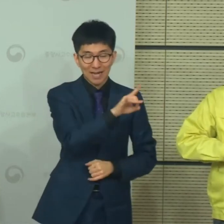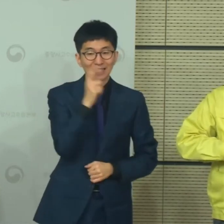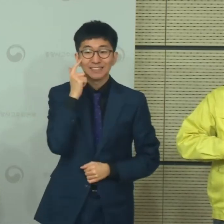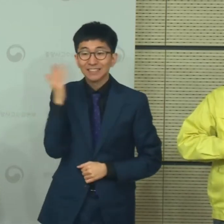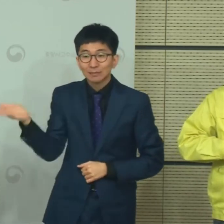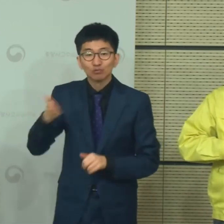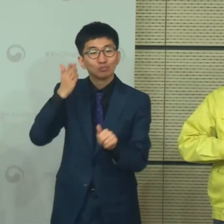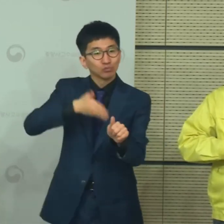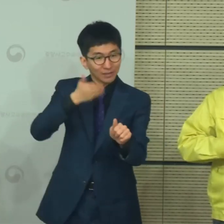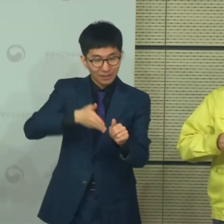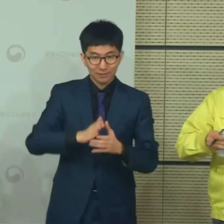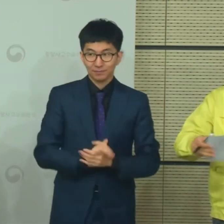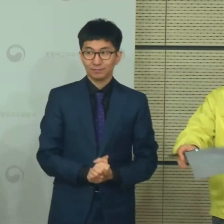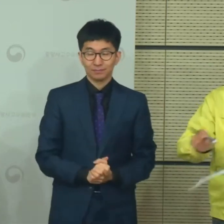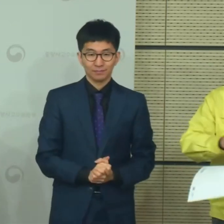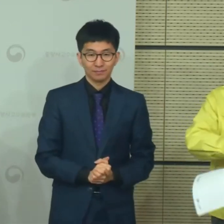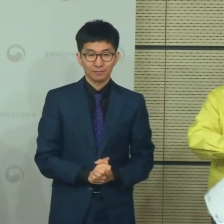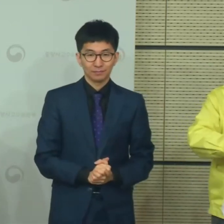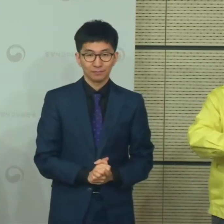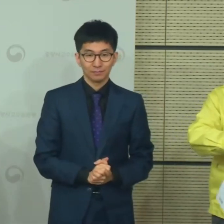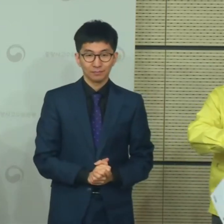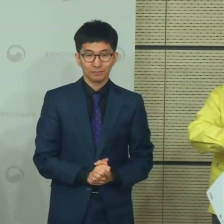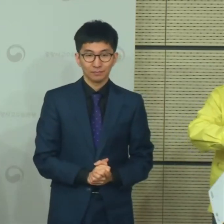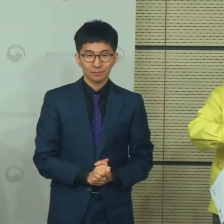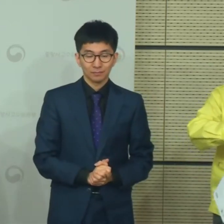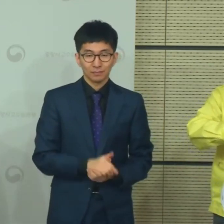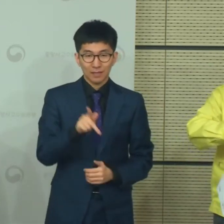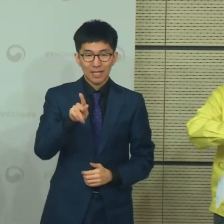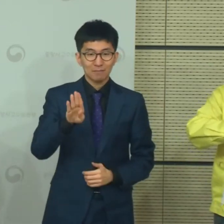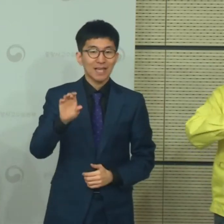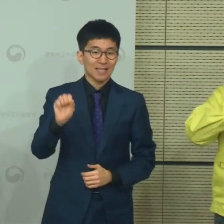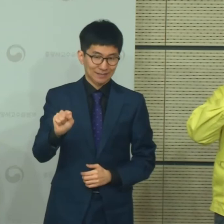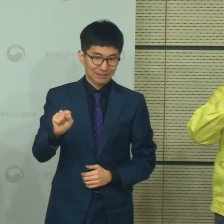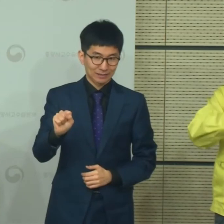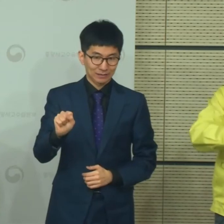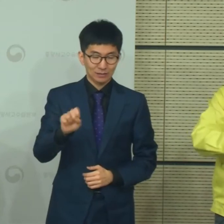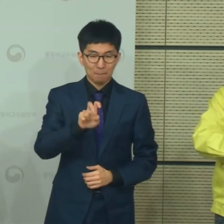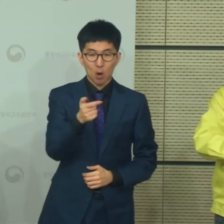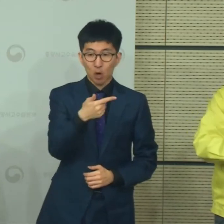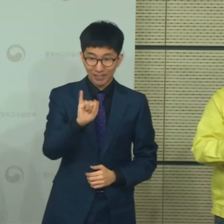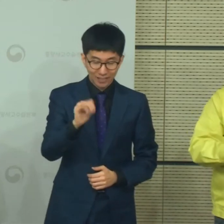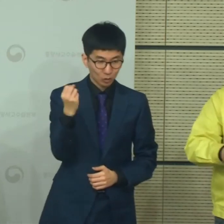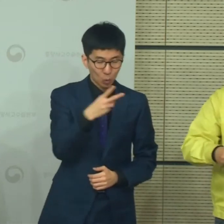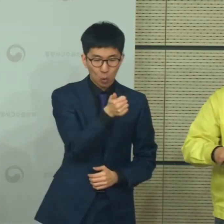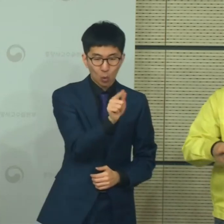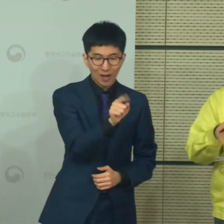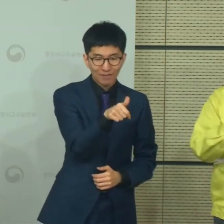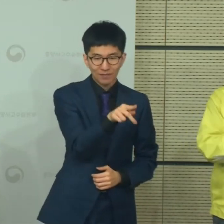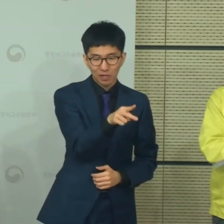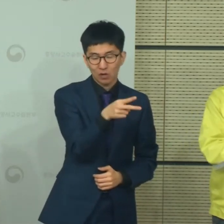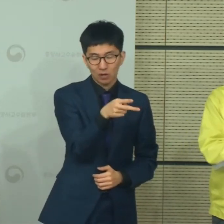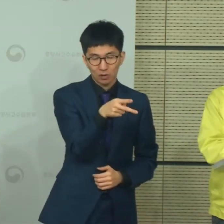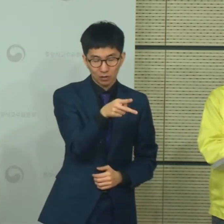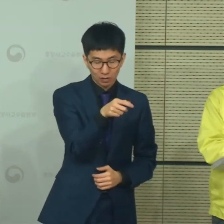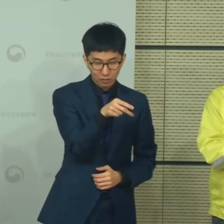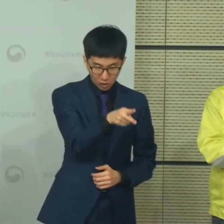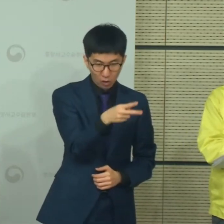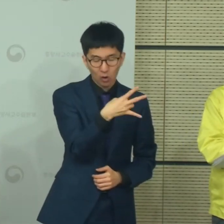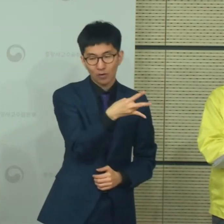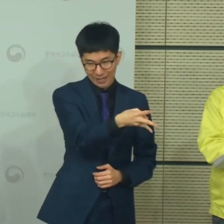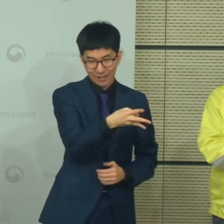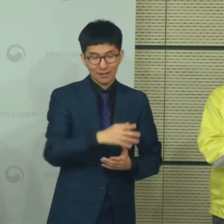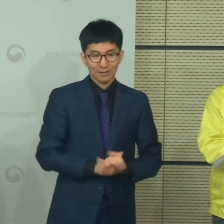짧게 부탁을 드리도록 하겠습니다. 네. KBS 머니투데이 한결의 순으로 진행하겠습니다.